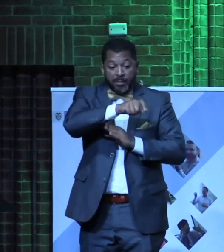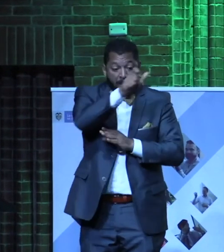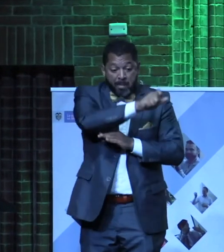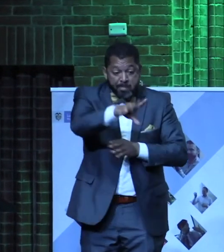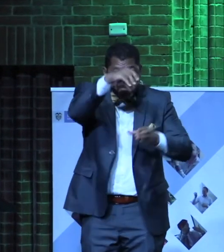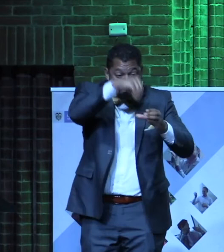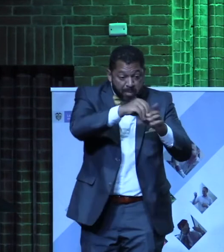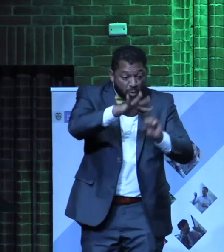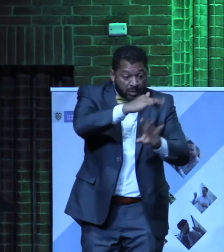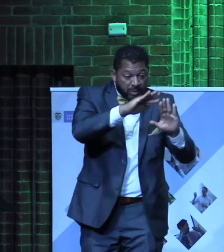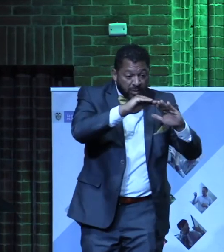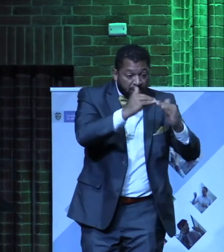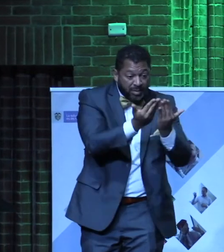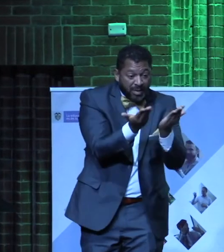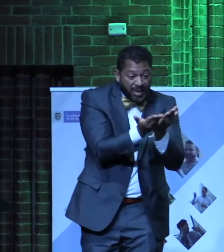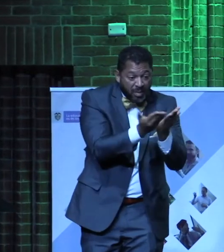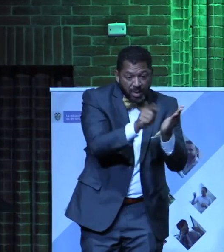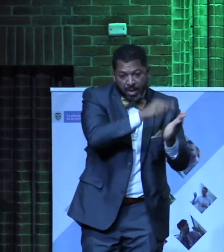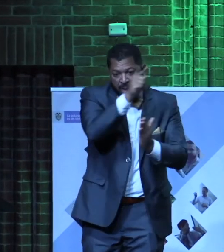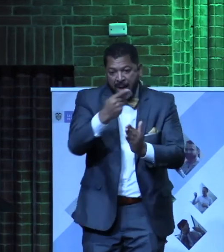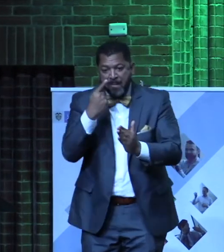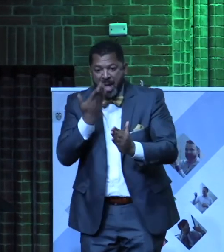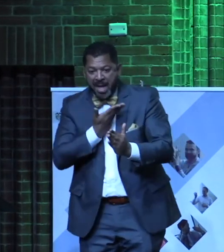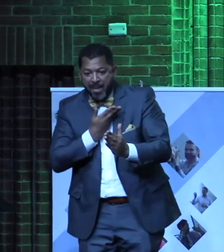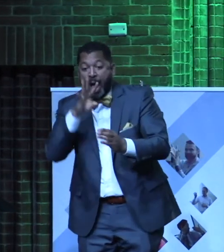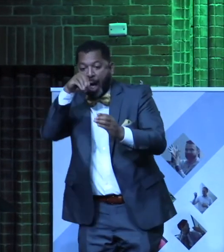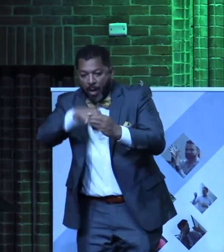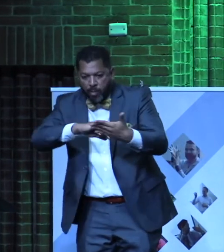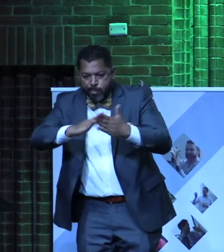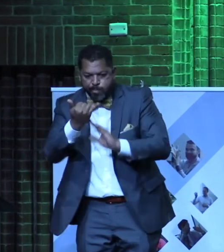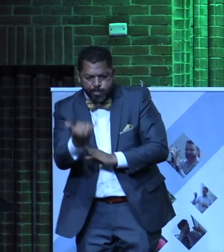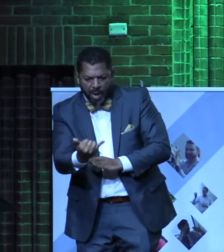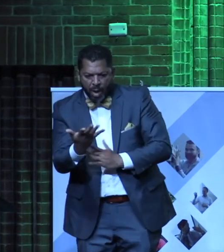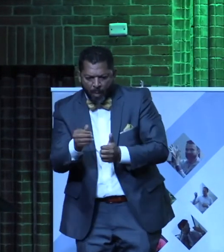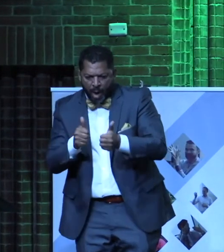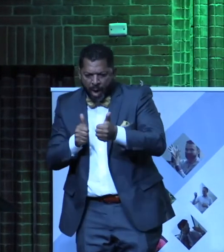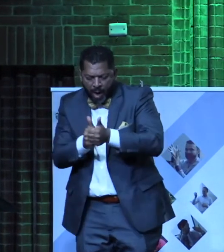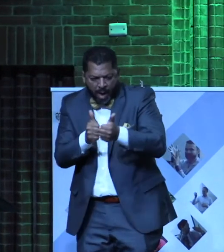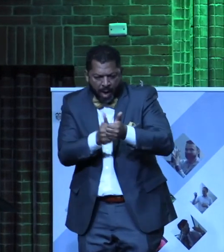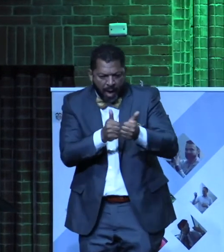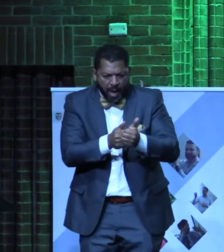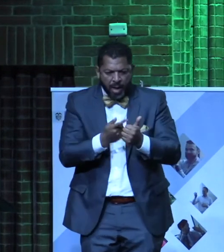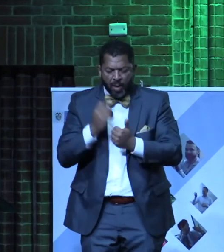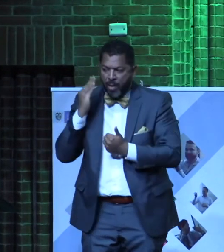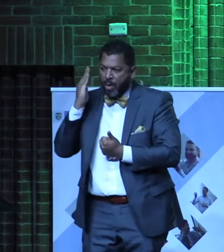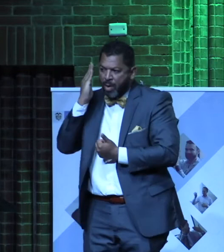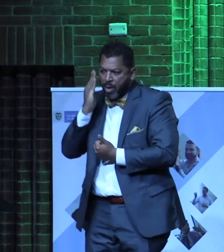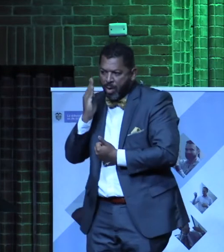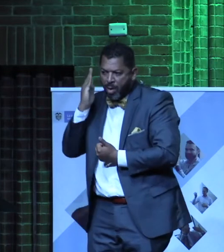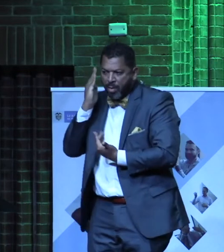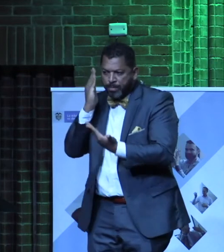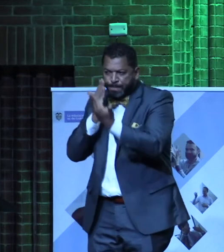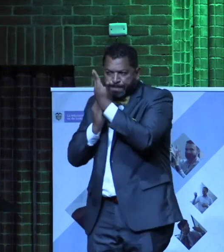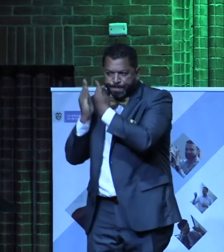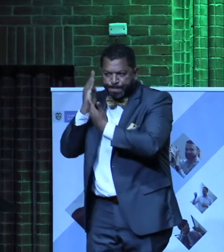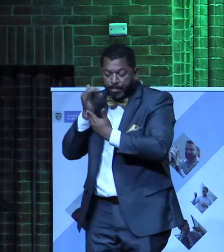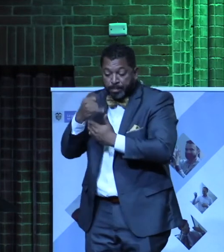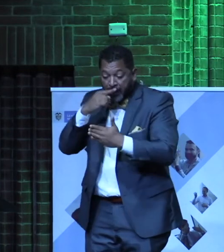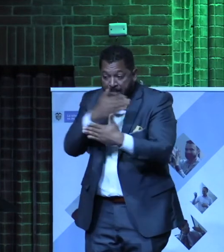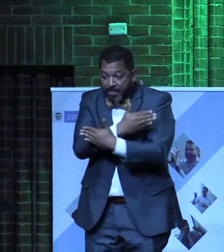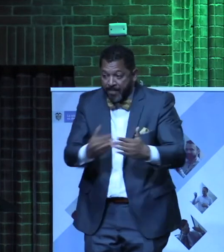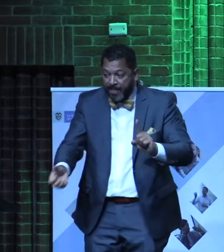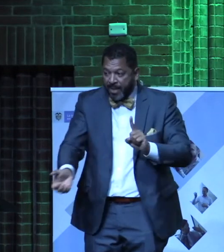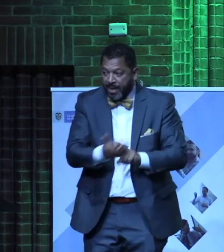educativos y madres y padres comunitarios en el abordaje del tamizaje como una herramienta que permite